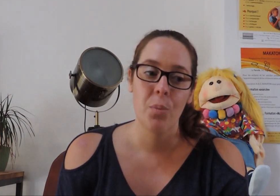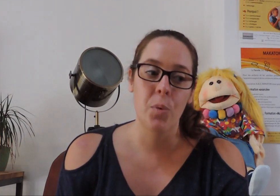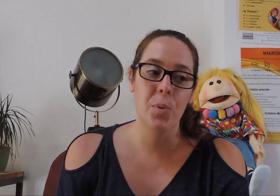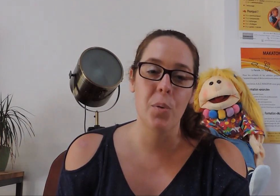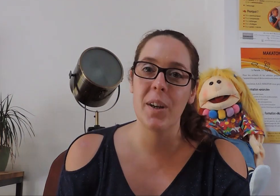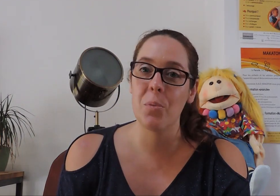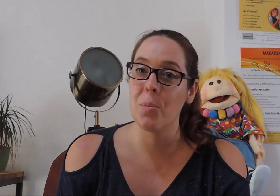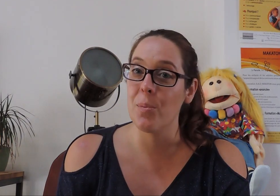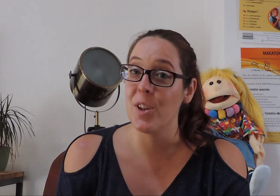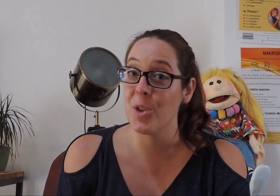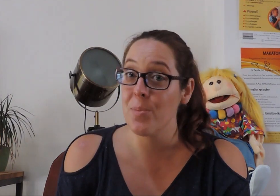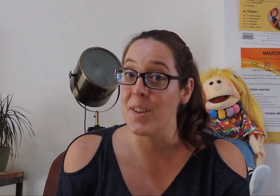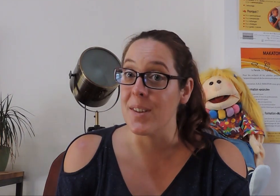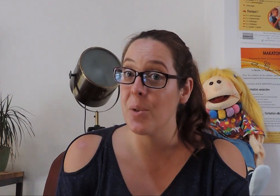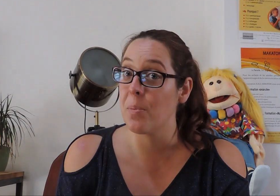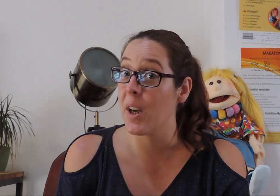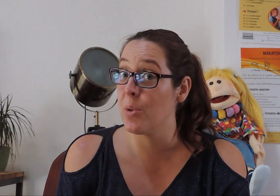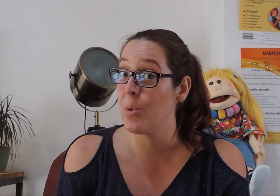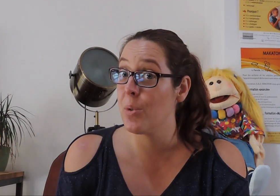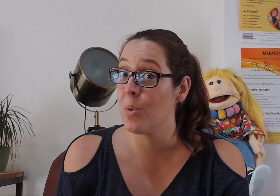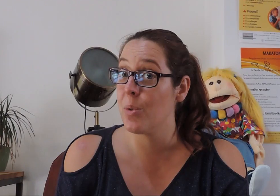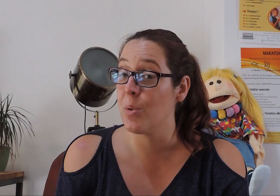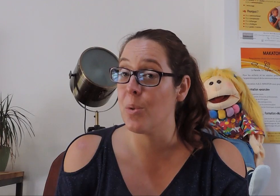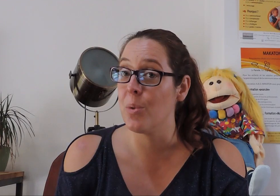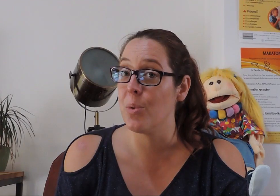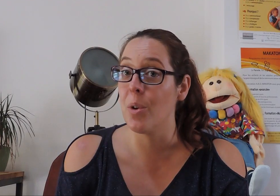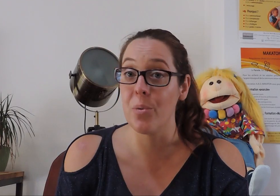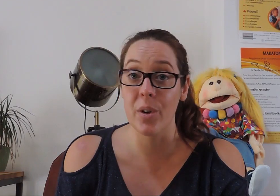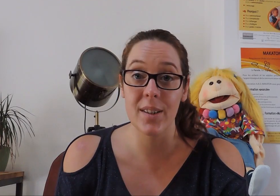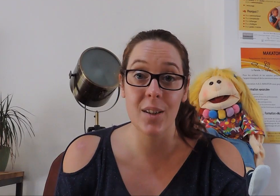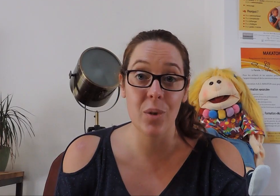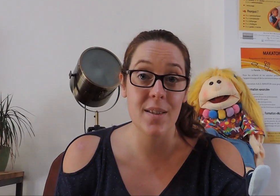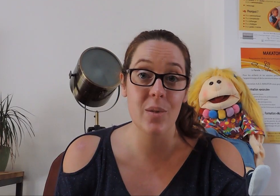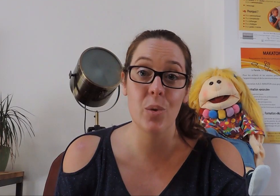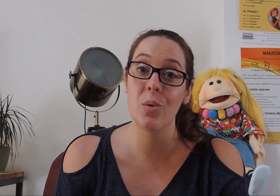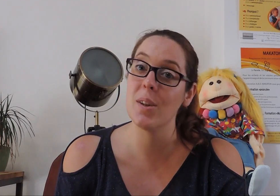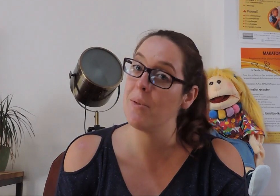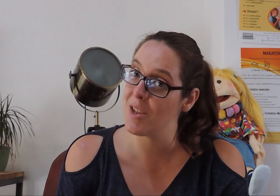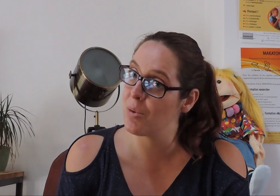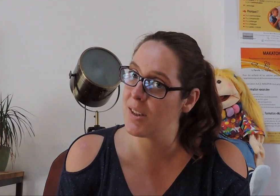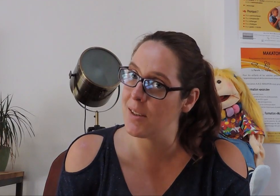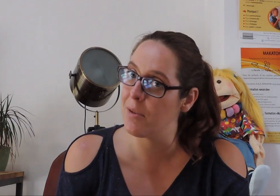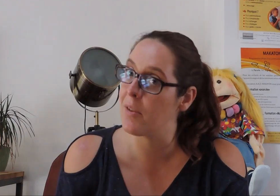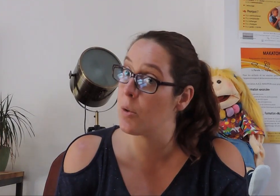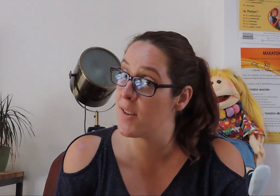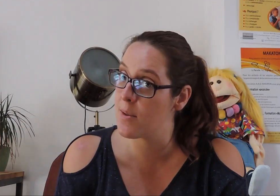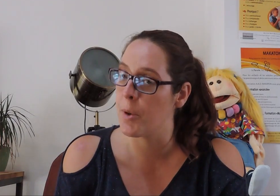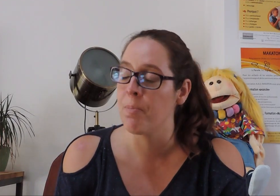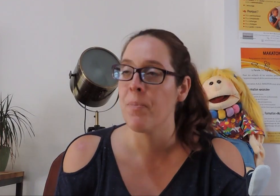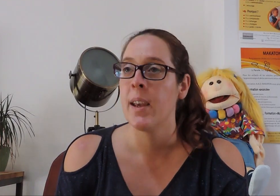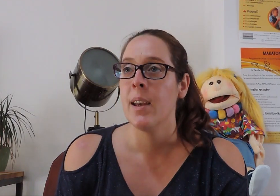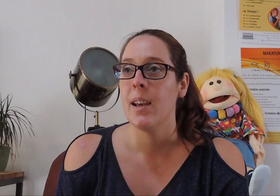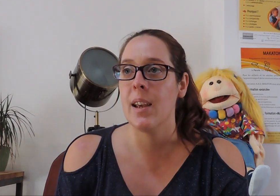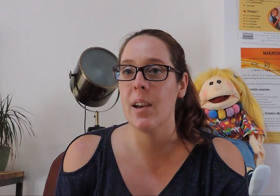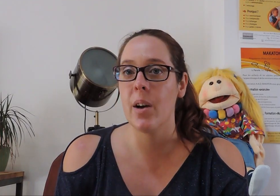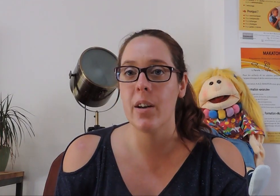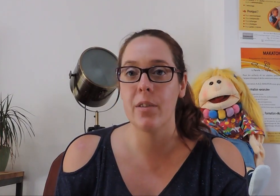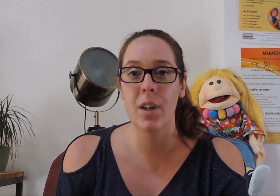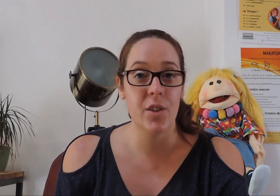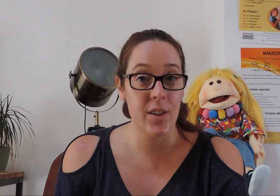mon premier mon premier job c'était auprès d'enfants et d'adolescents déficients auditifs avec autisme et euh voilà